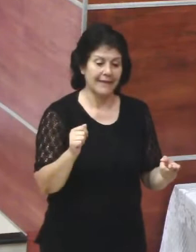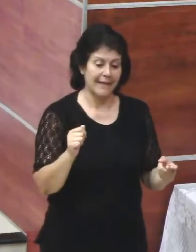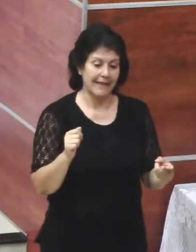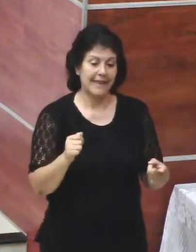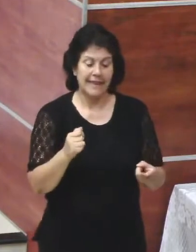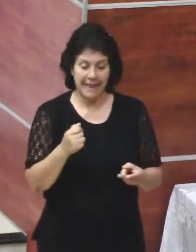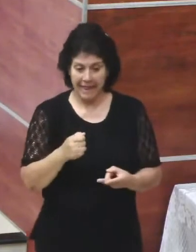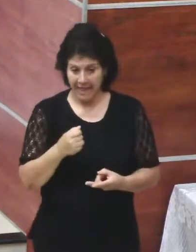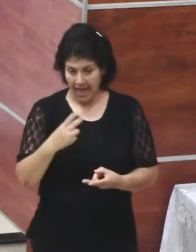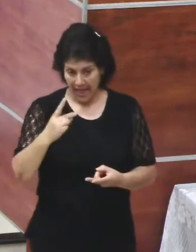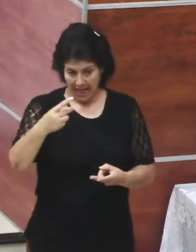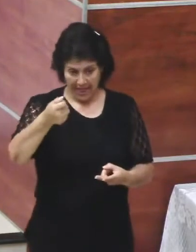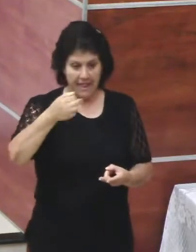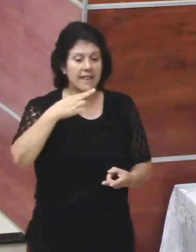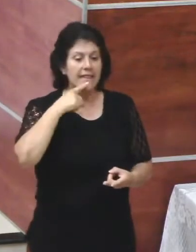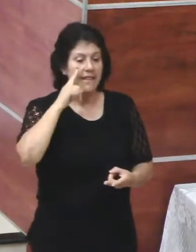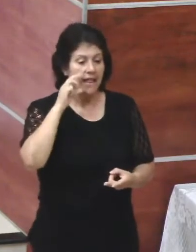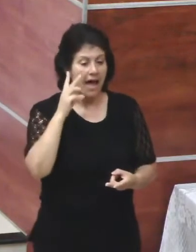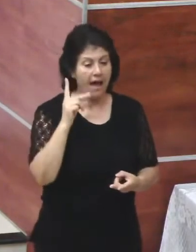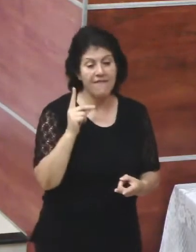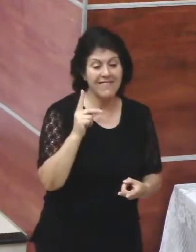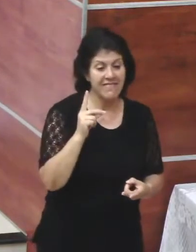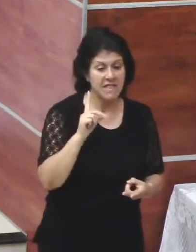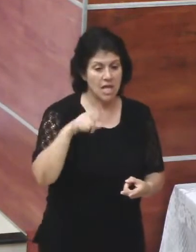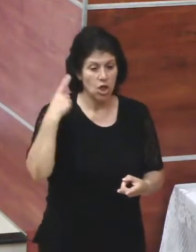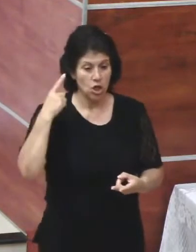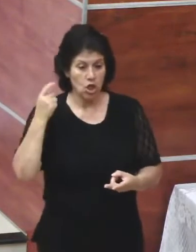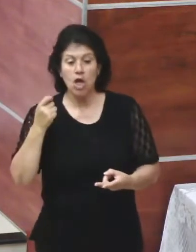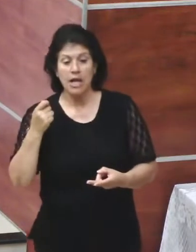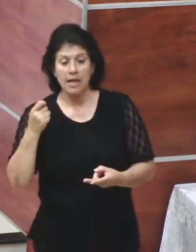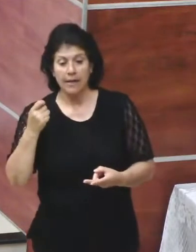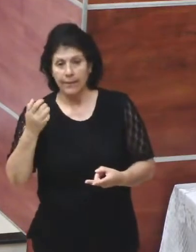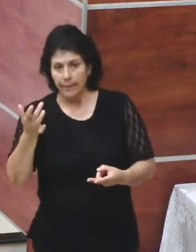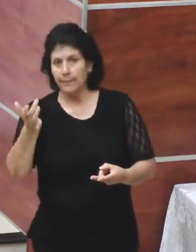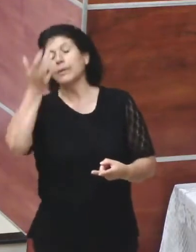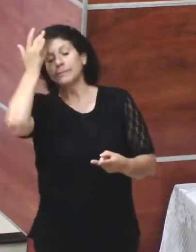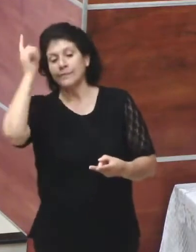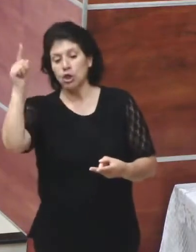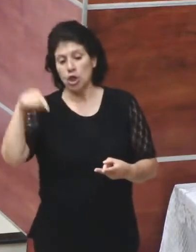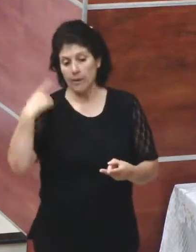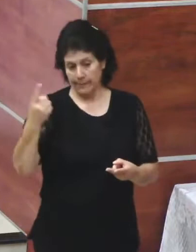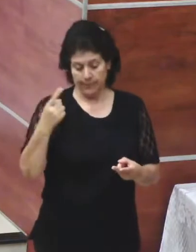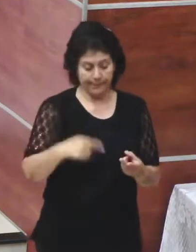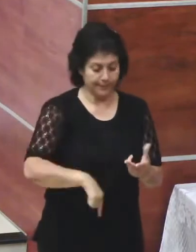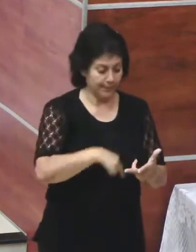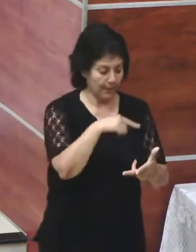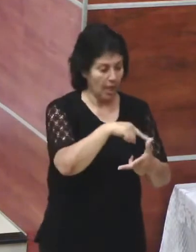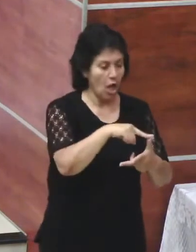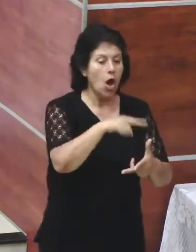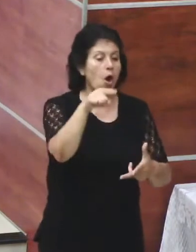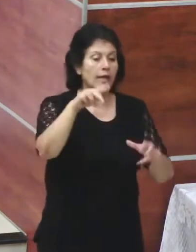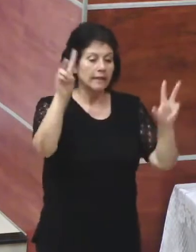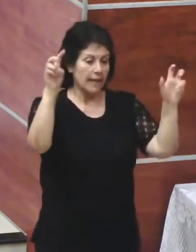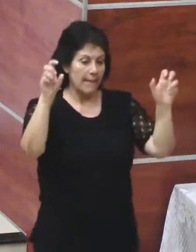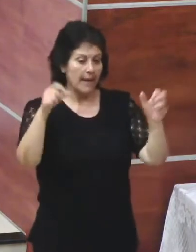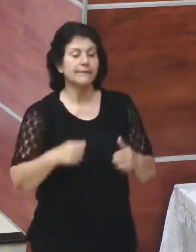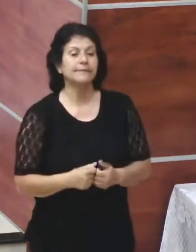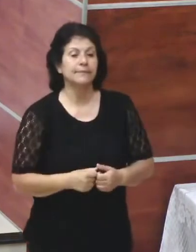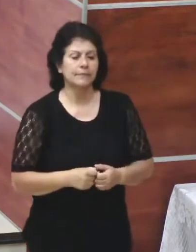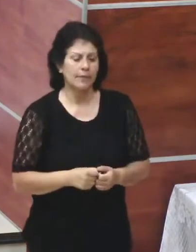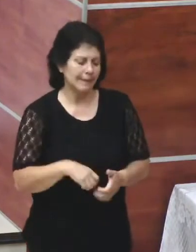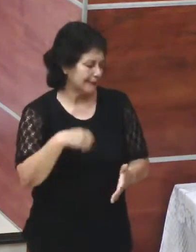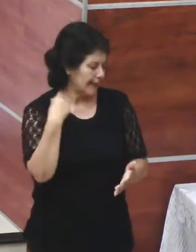David y Goliat, los miedos. Y hoy yo quiero hablar de una de las disciplinas espirituales